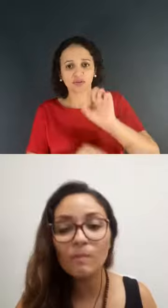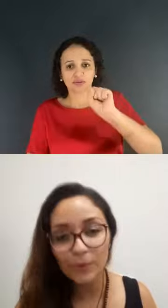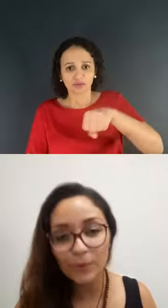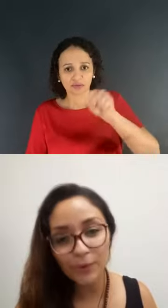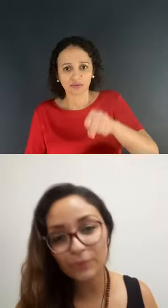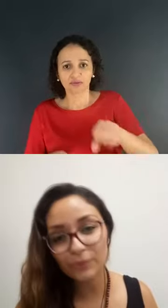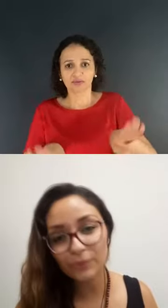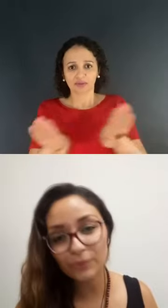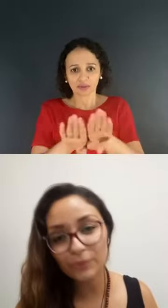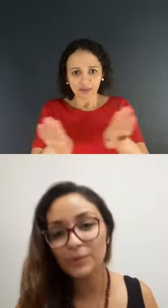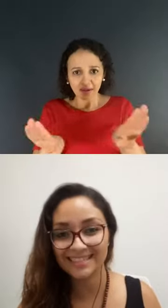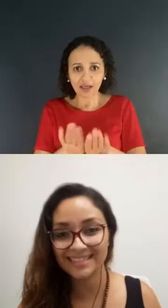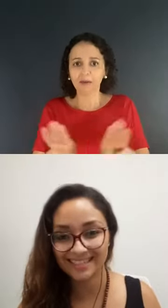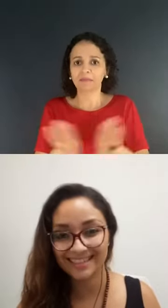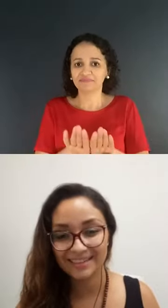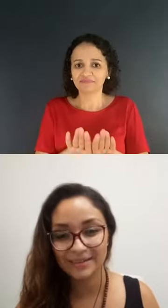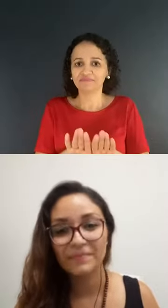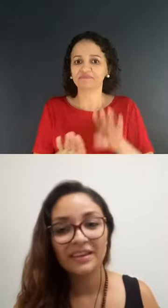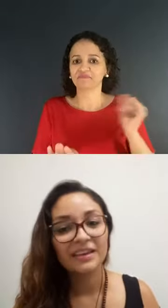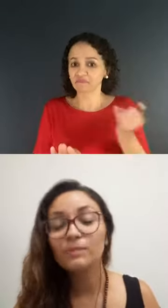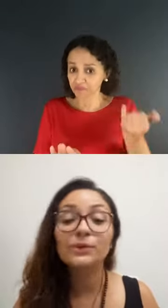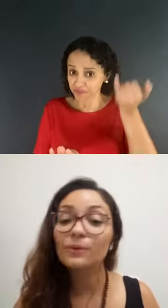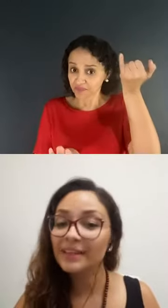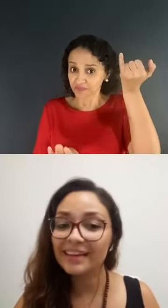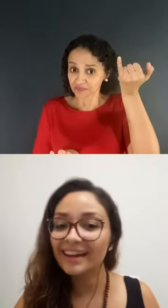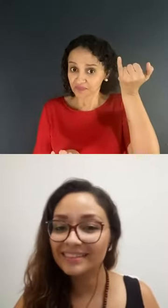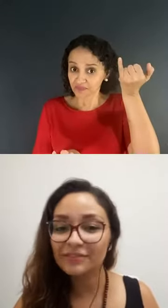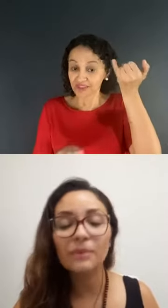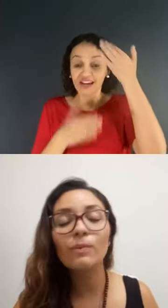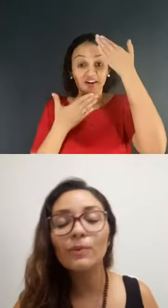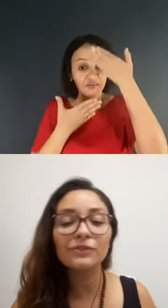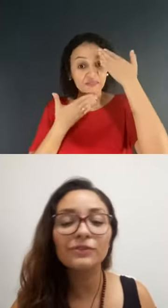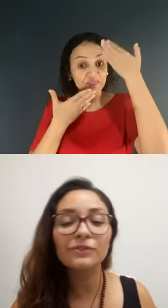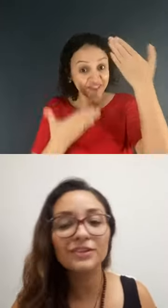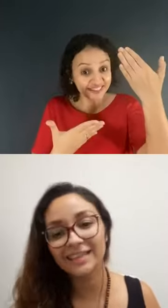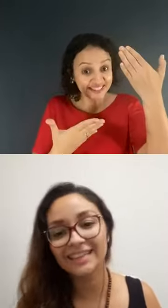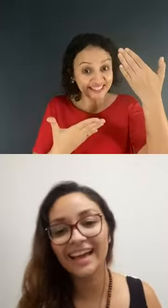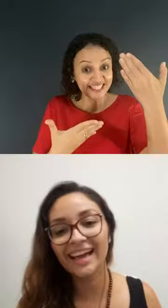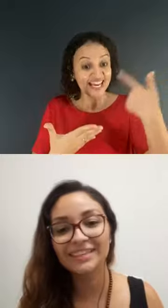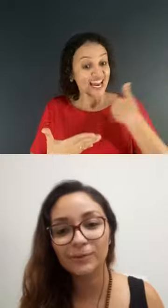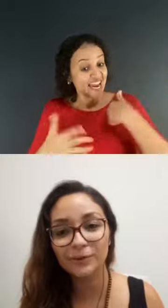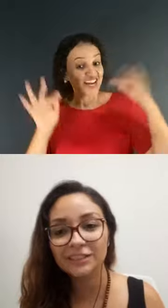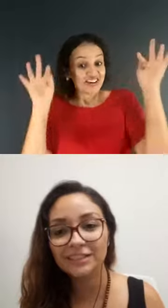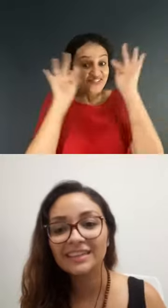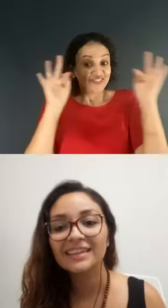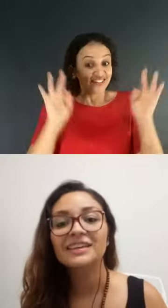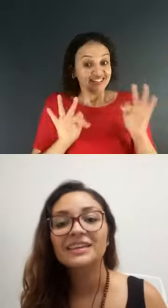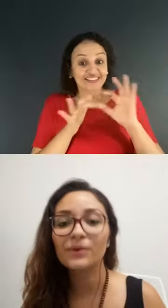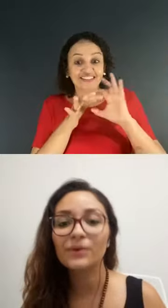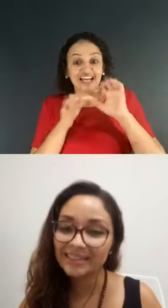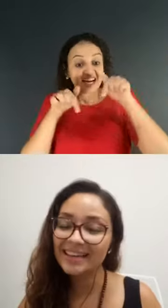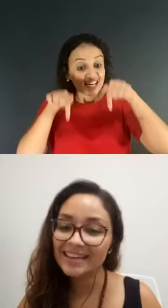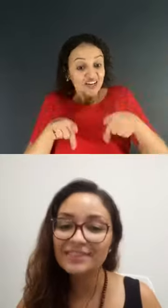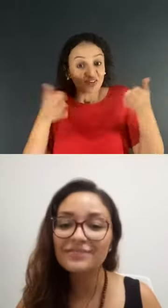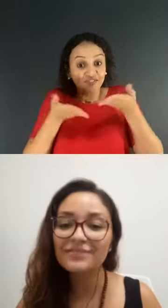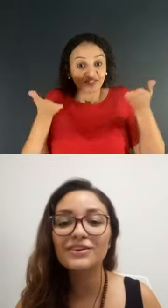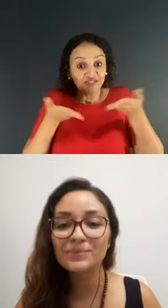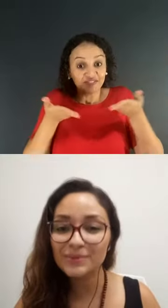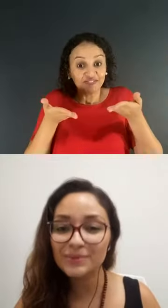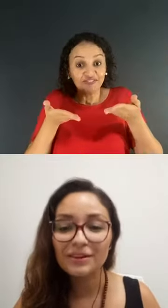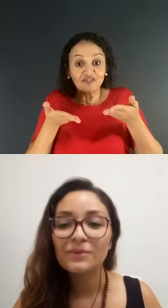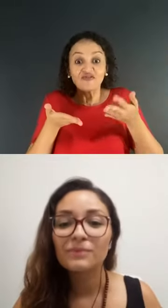também são muito importantes. E muito obrigada, fiquei muito feliz de poder estar aqui hoje. E com